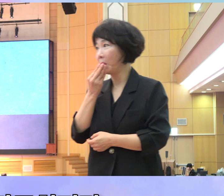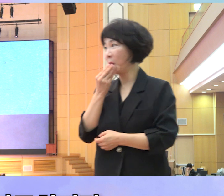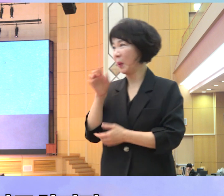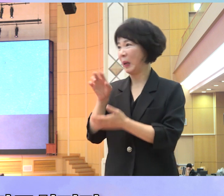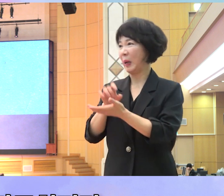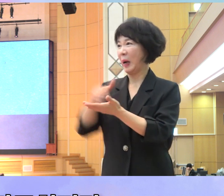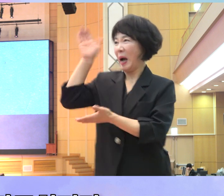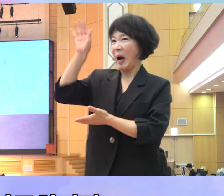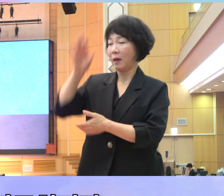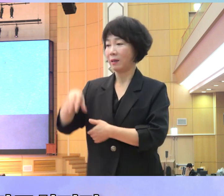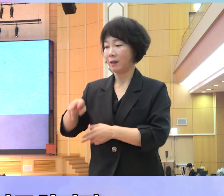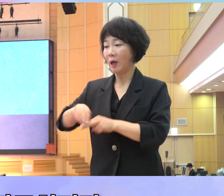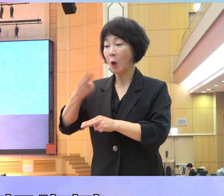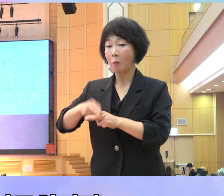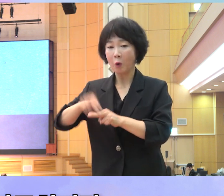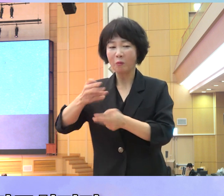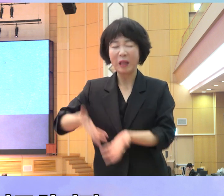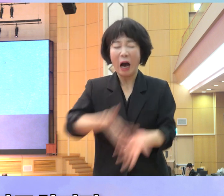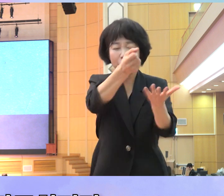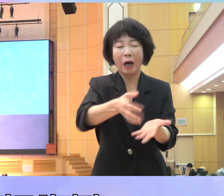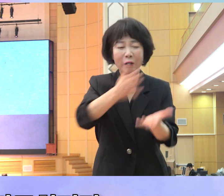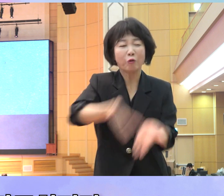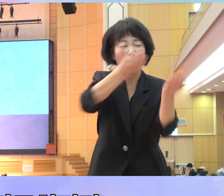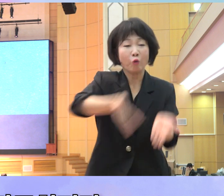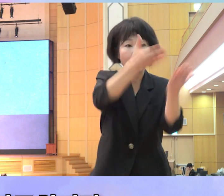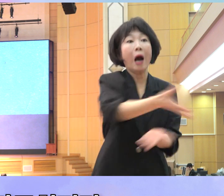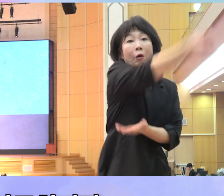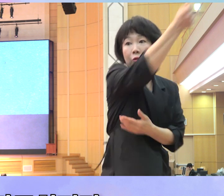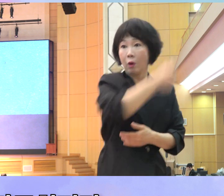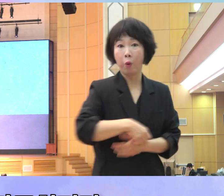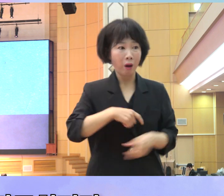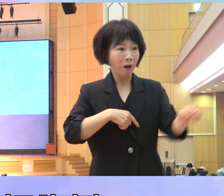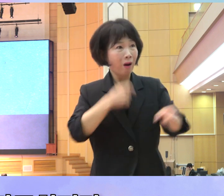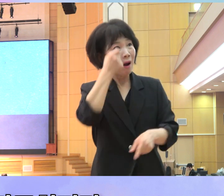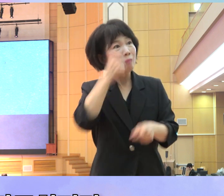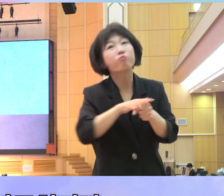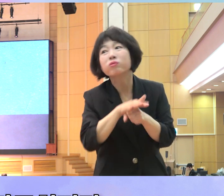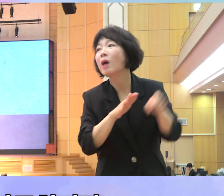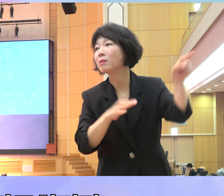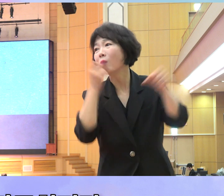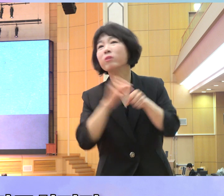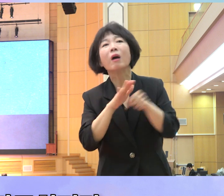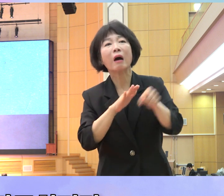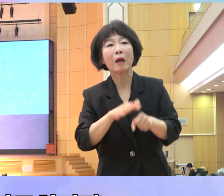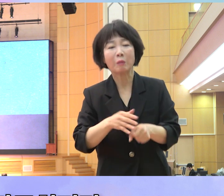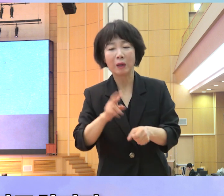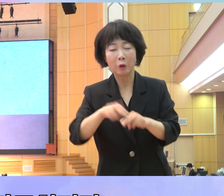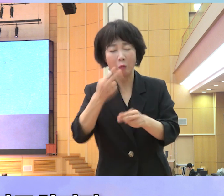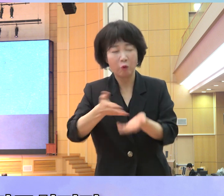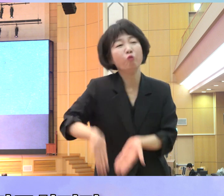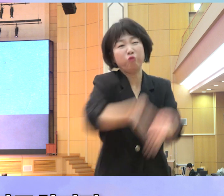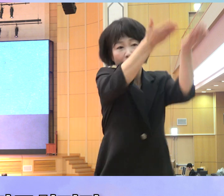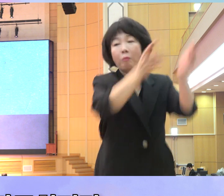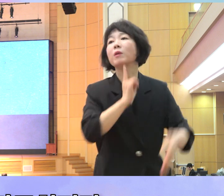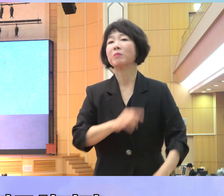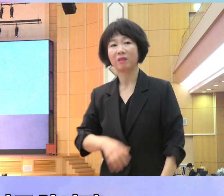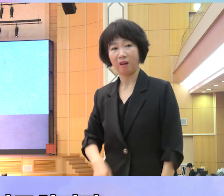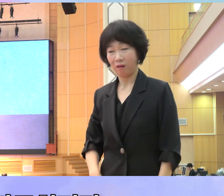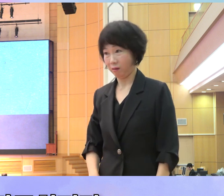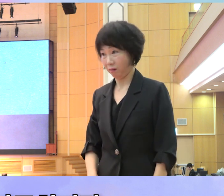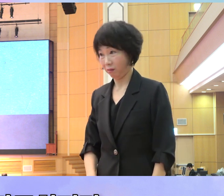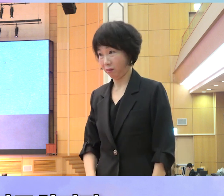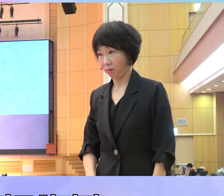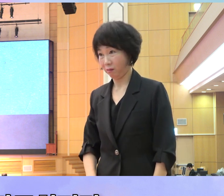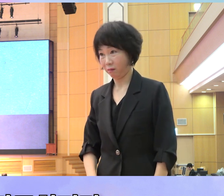심지어 목사님 동생인데 목사님 많이 들어오는데 큰아버지는 이런 거 많이 못 먹어봤다고. 예전에 그래가지고요